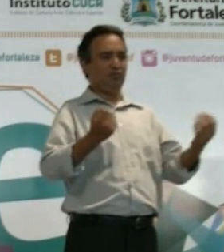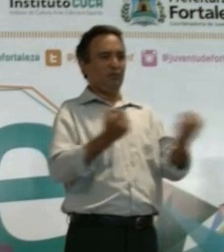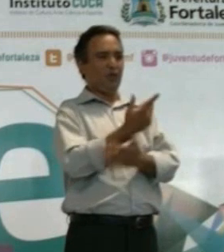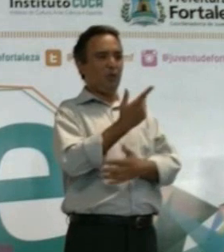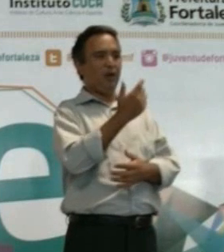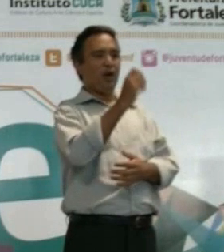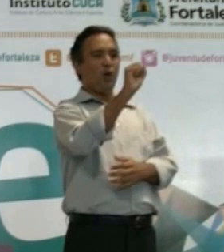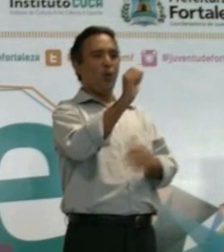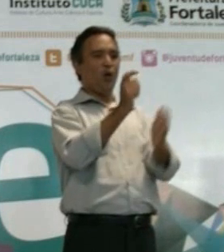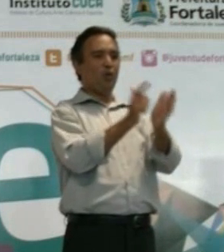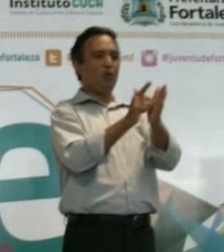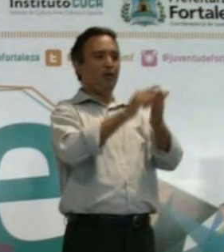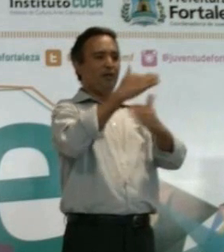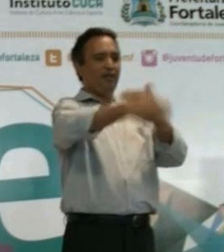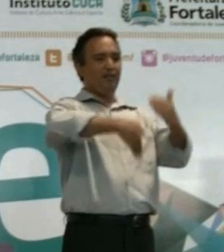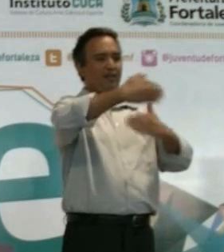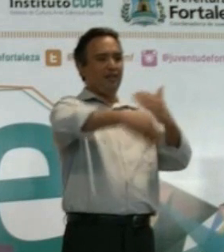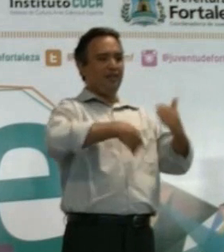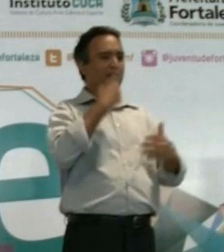higiênico. Aí eu olhei lá o preço, ó,